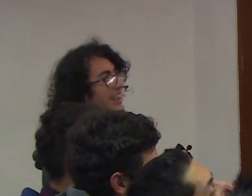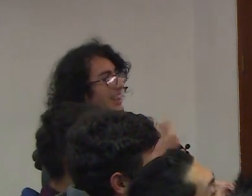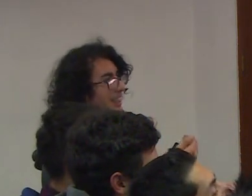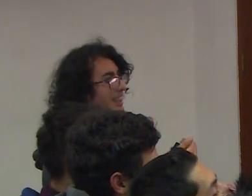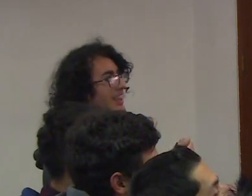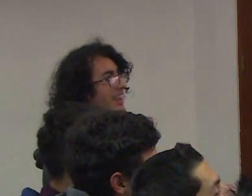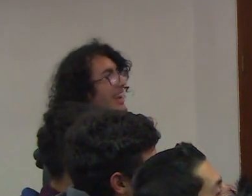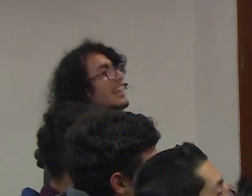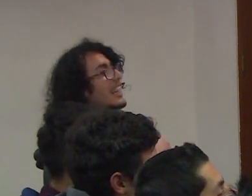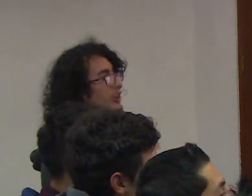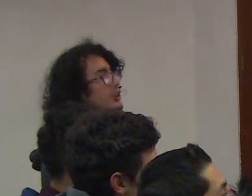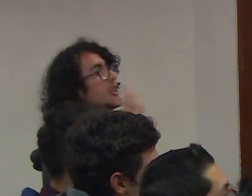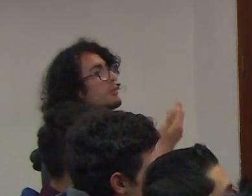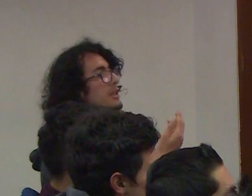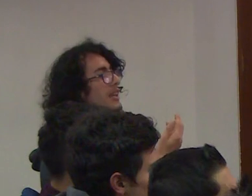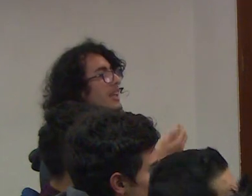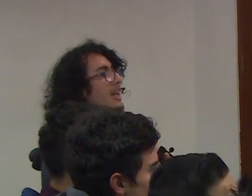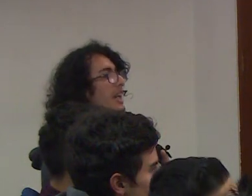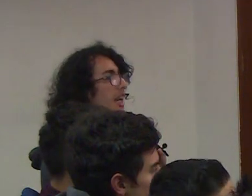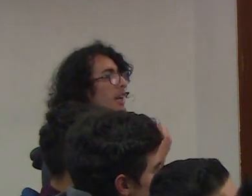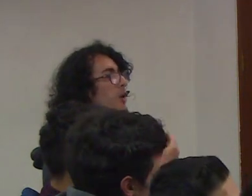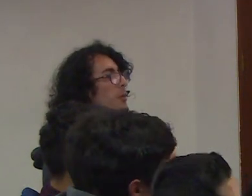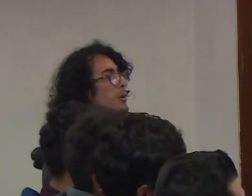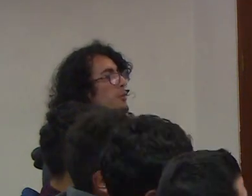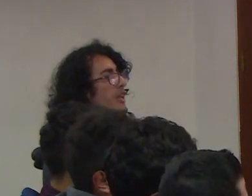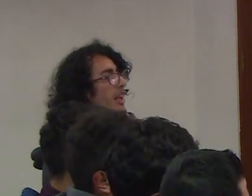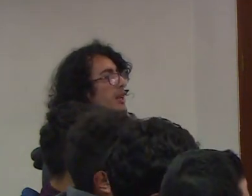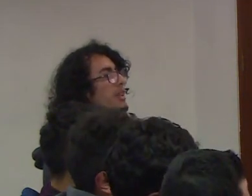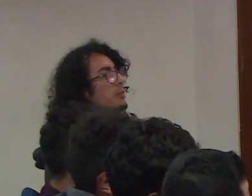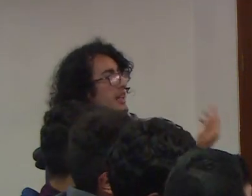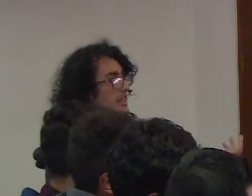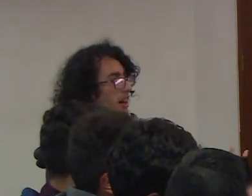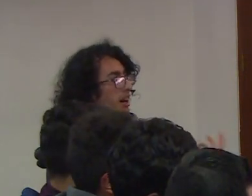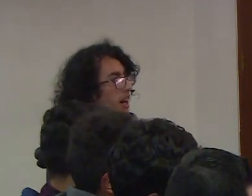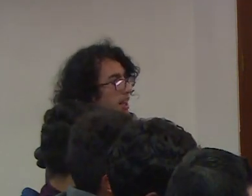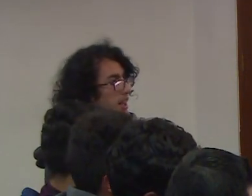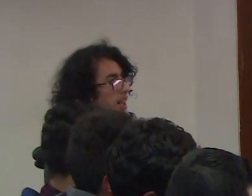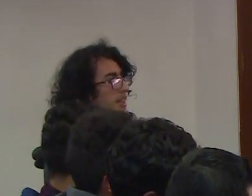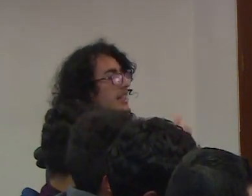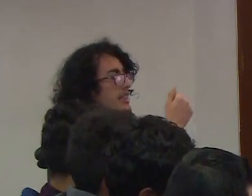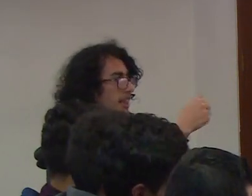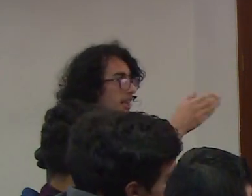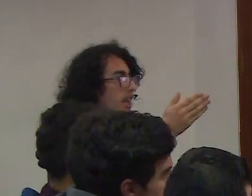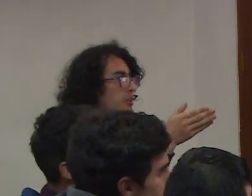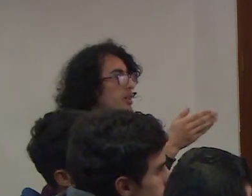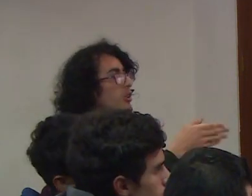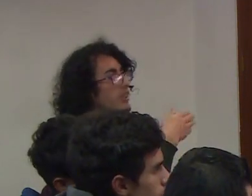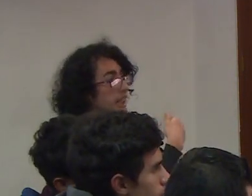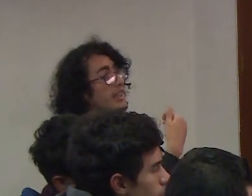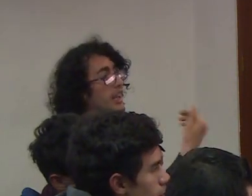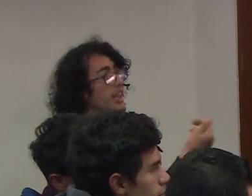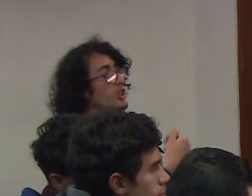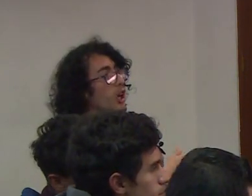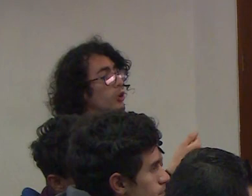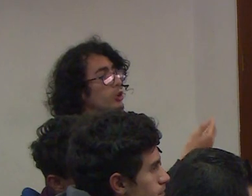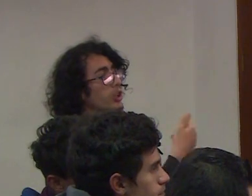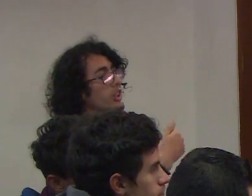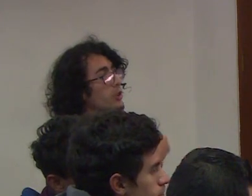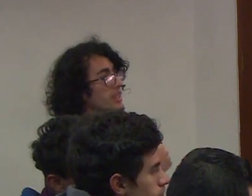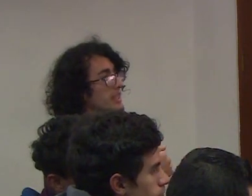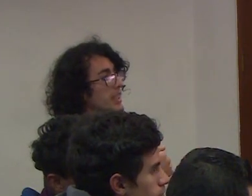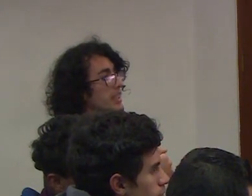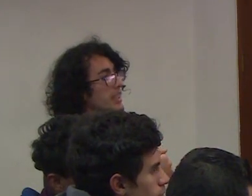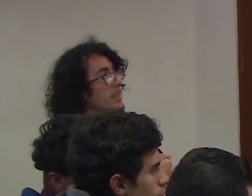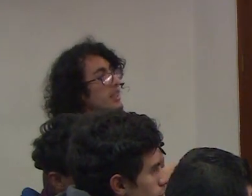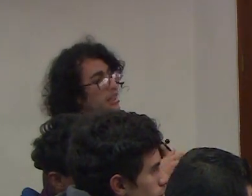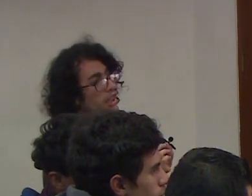rechazar. Exacto, sino más bien como proponerle, mira, puedes trabajar desde tal ámbito que está relacionado con los